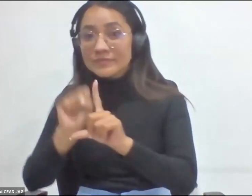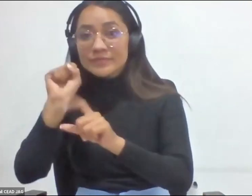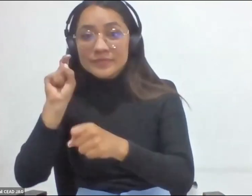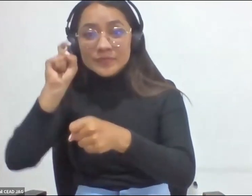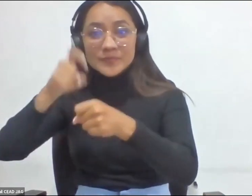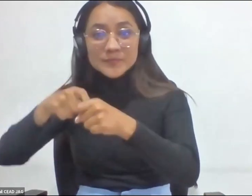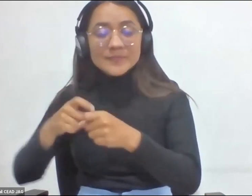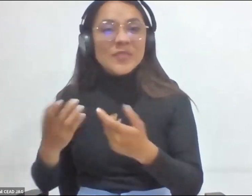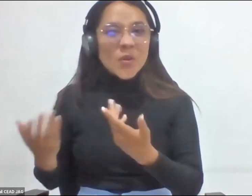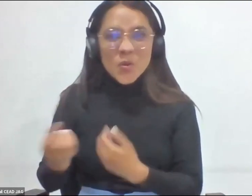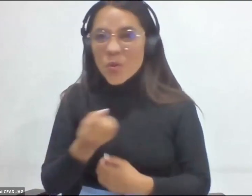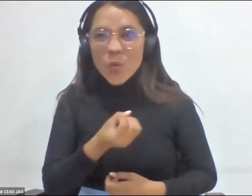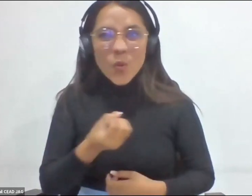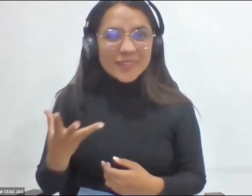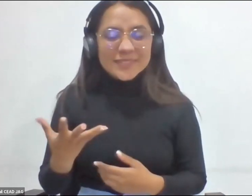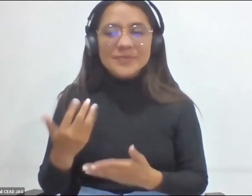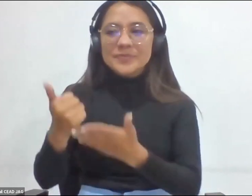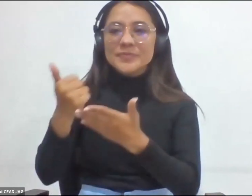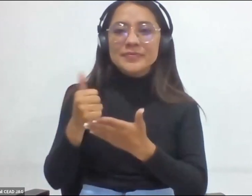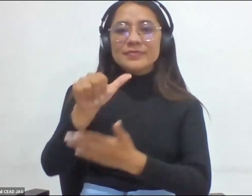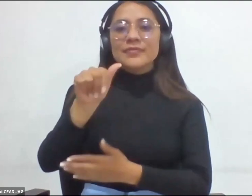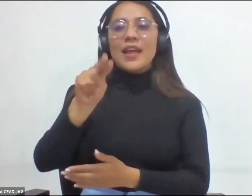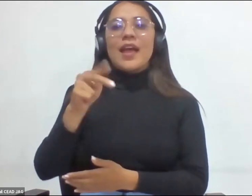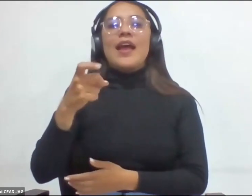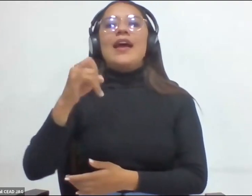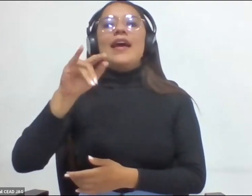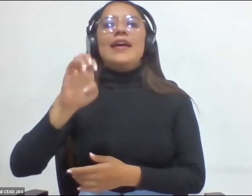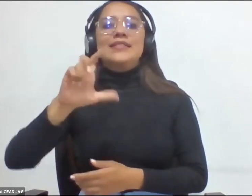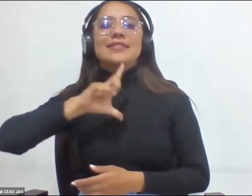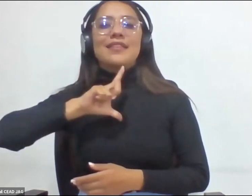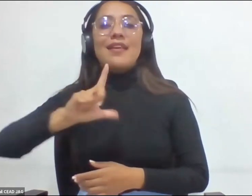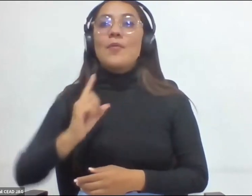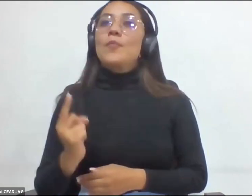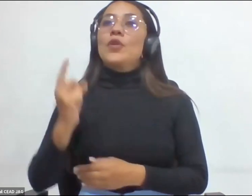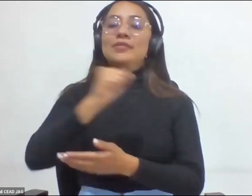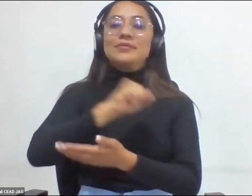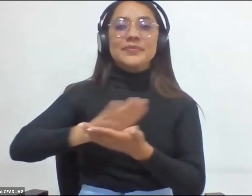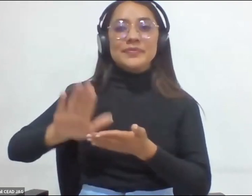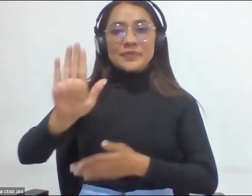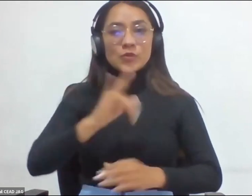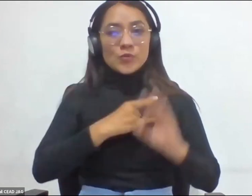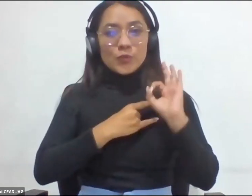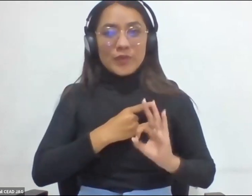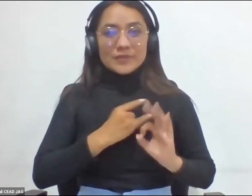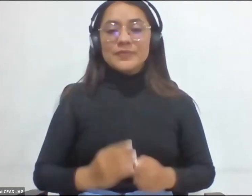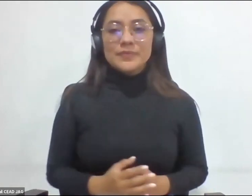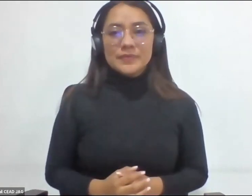esto nos va a colaborar Angie Rincón lideresa de la política de gratuidad en la UNAM